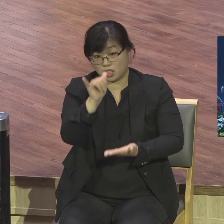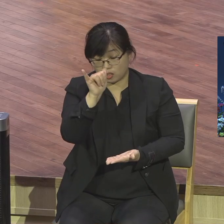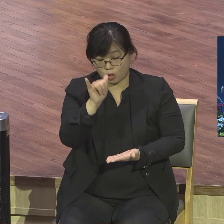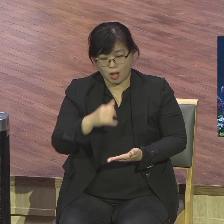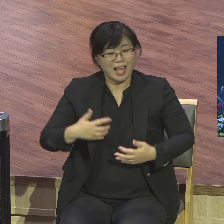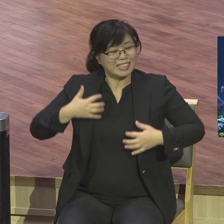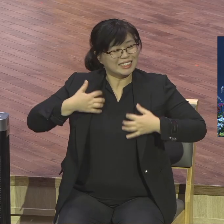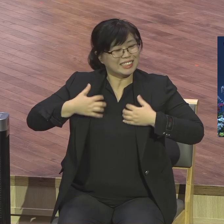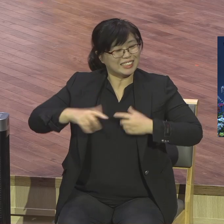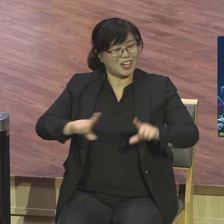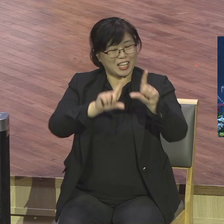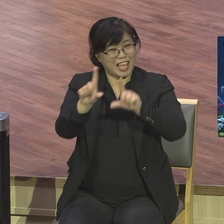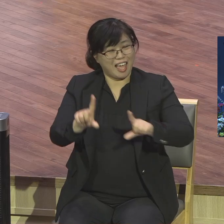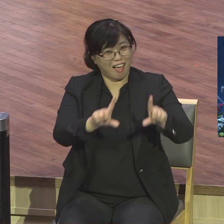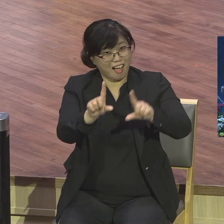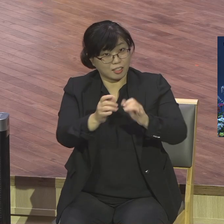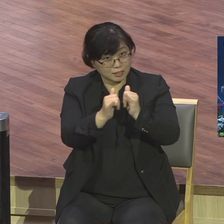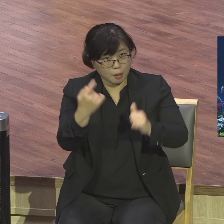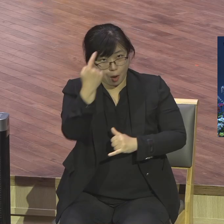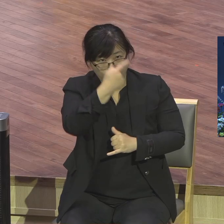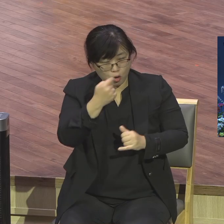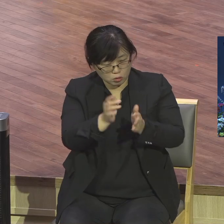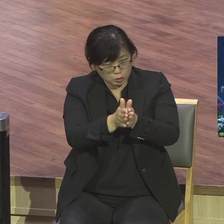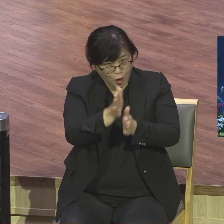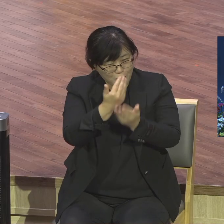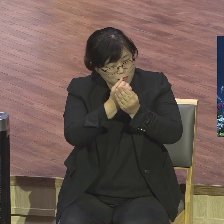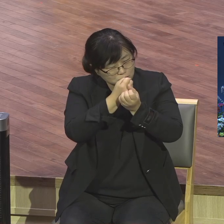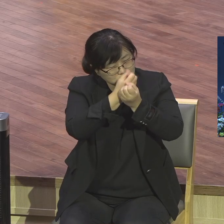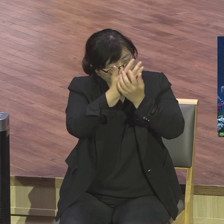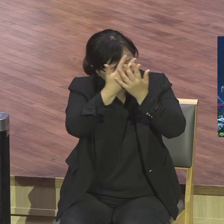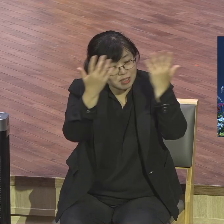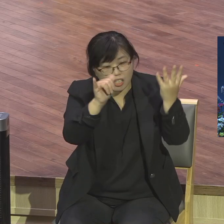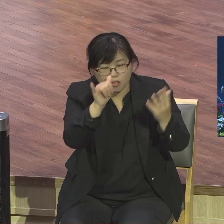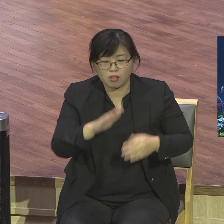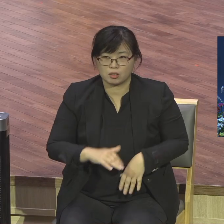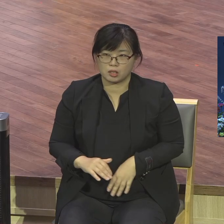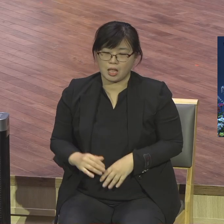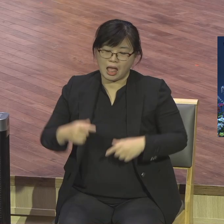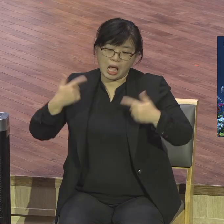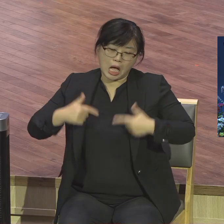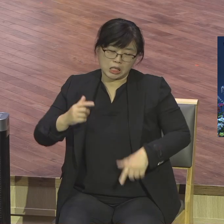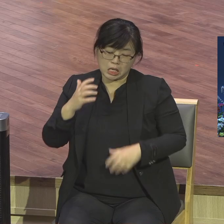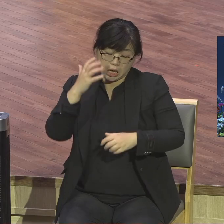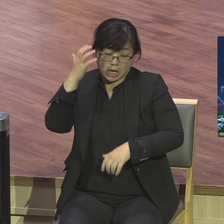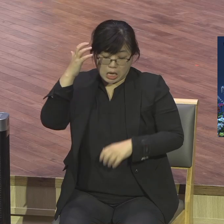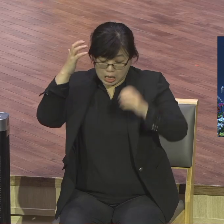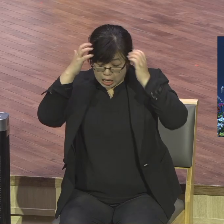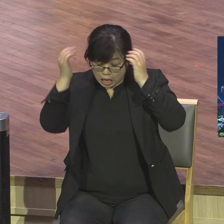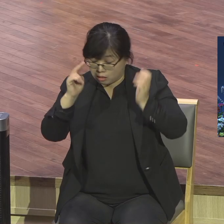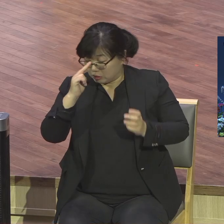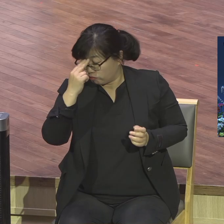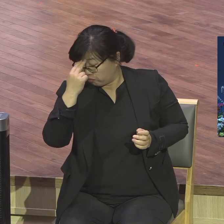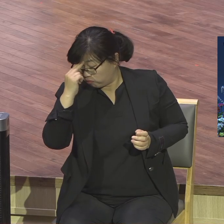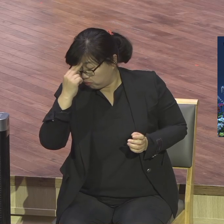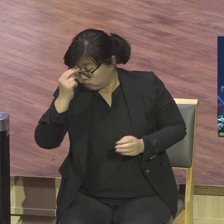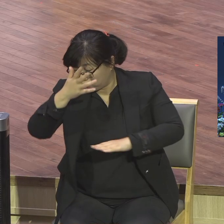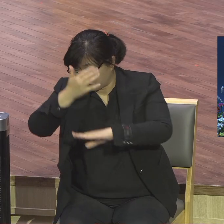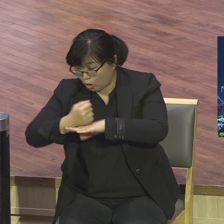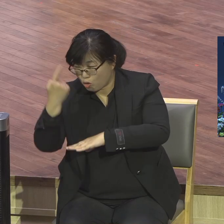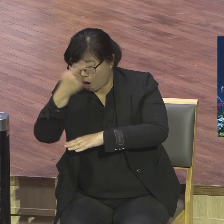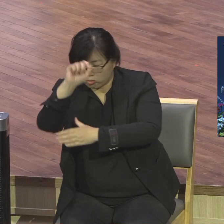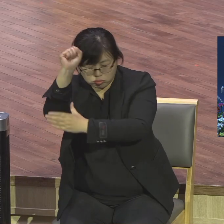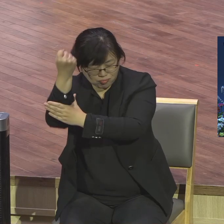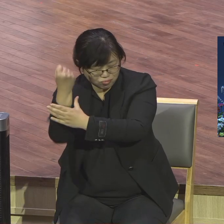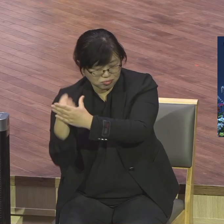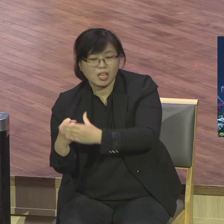이게 정상이에요 제가 볼 때 코로나19로 인해가지고 대면 예배에 대한 사모함